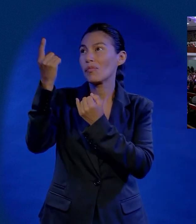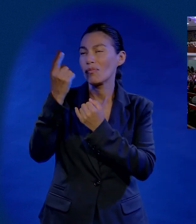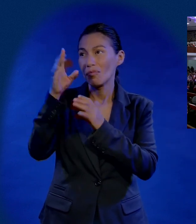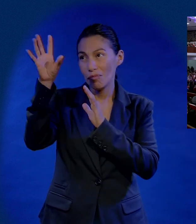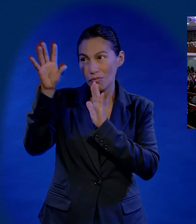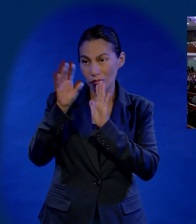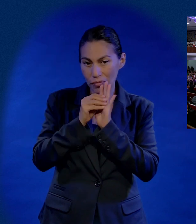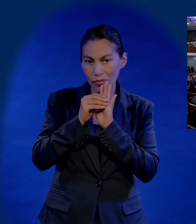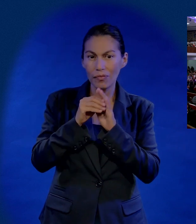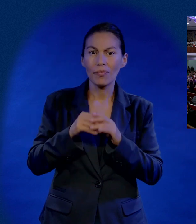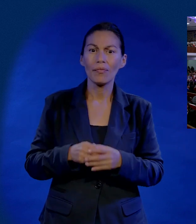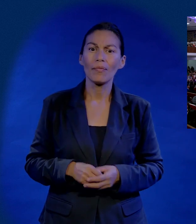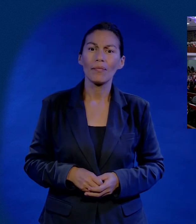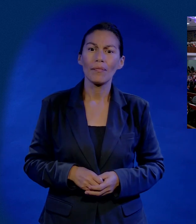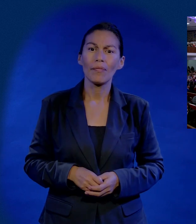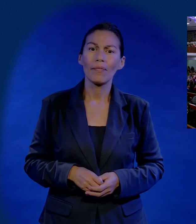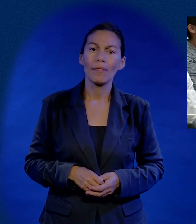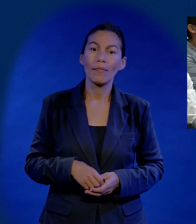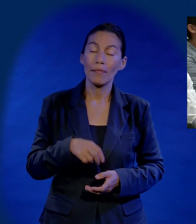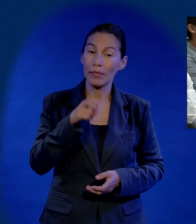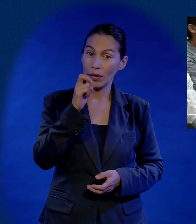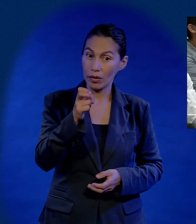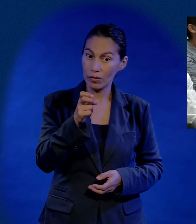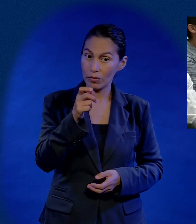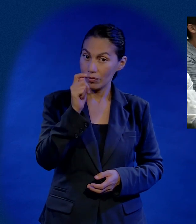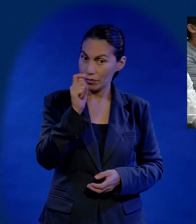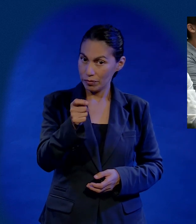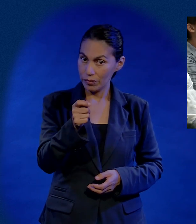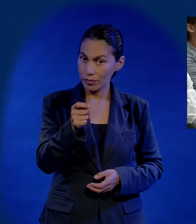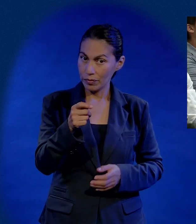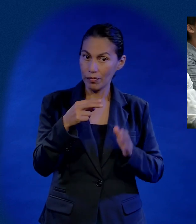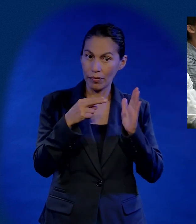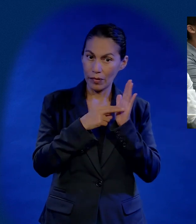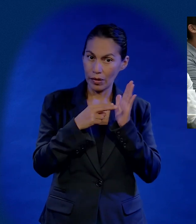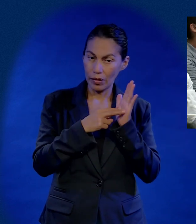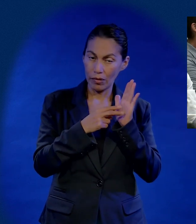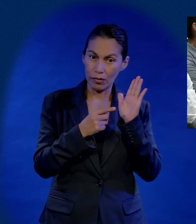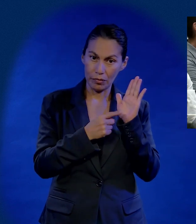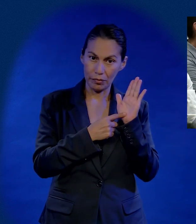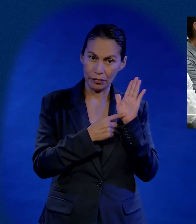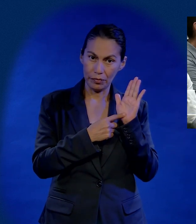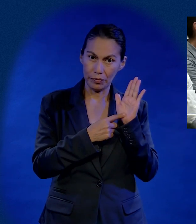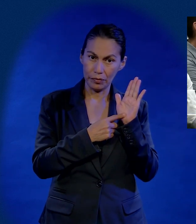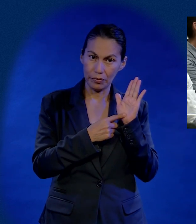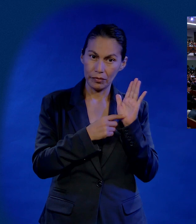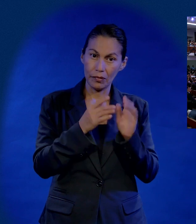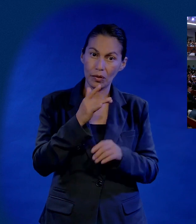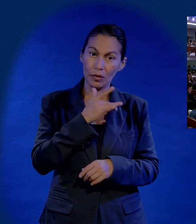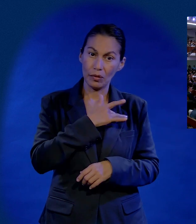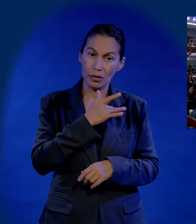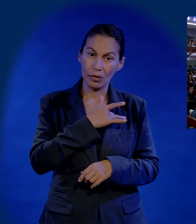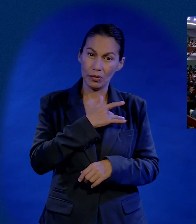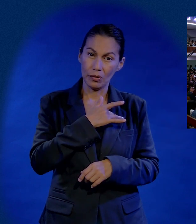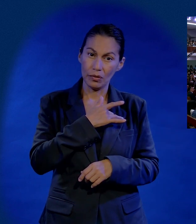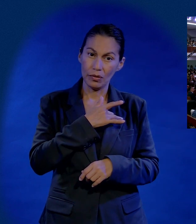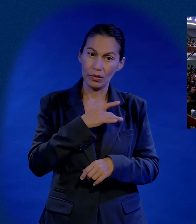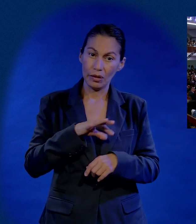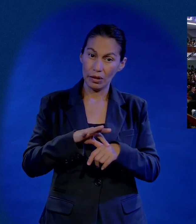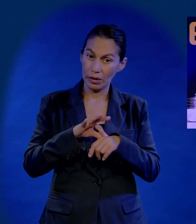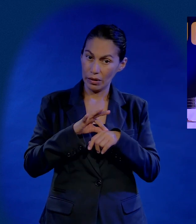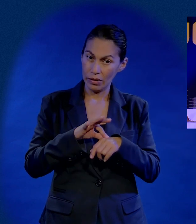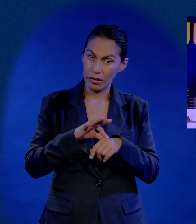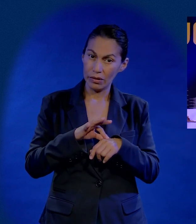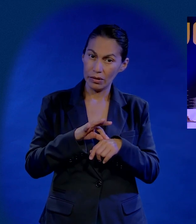Y empecemos a pensar como Él piensa. Para mí, eso es lo que significa este